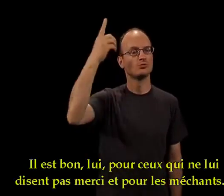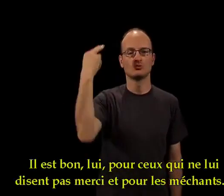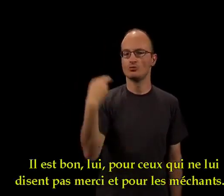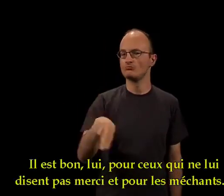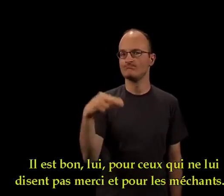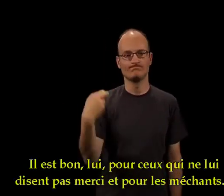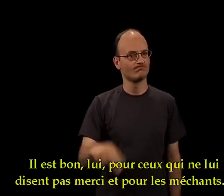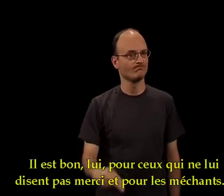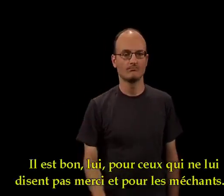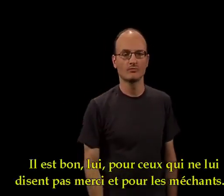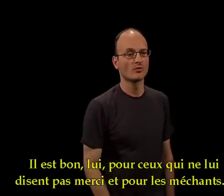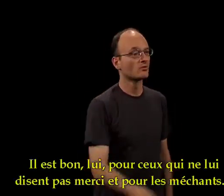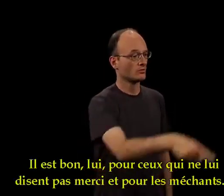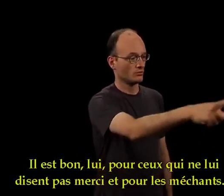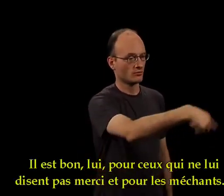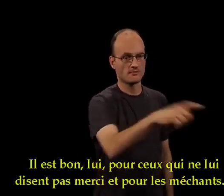qui ne lui disent pas merci et pour les méchants.